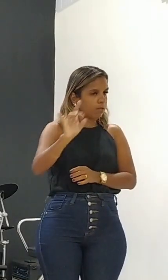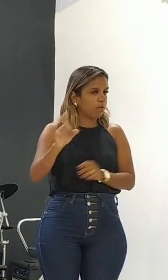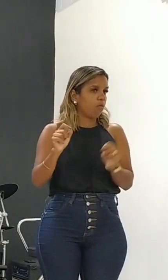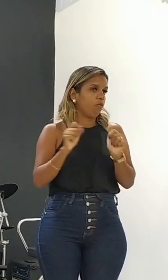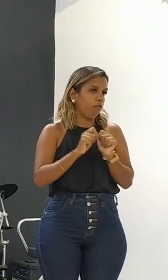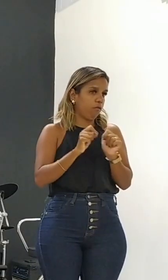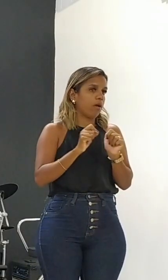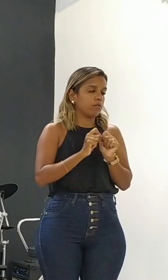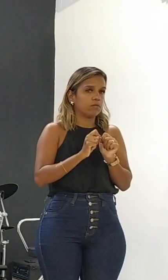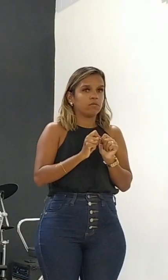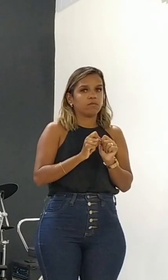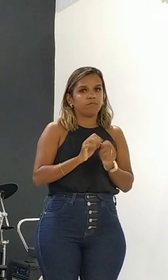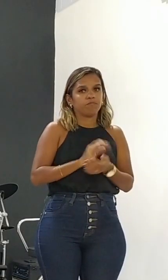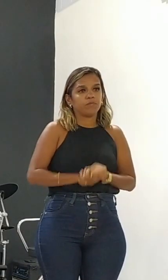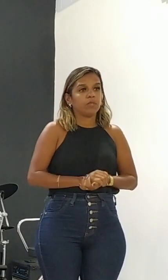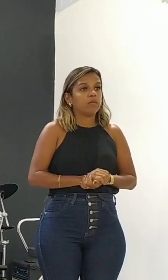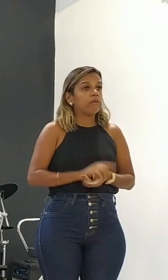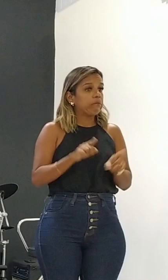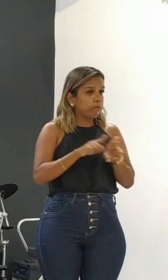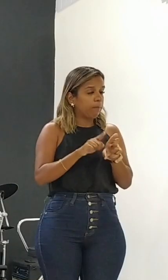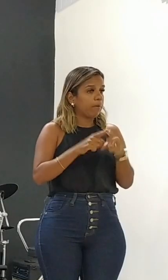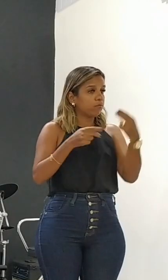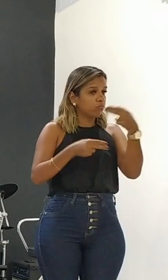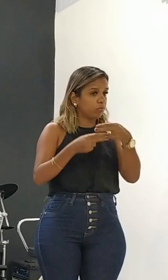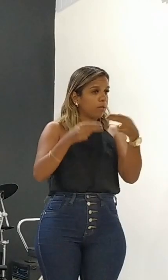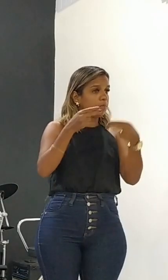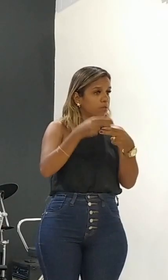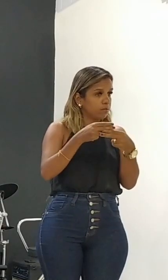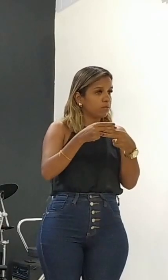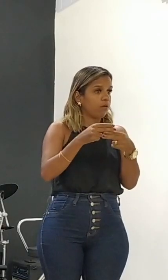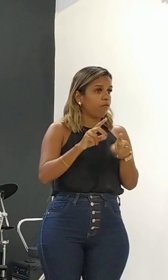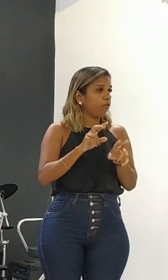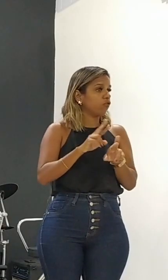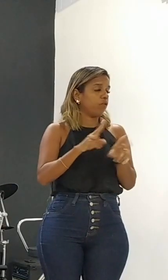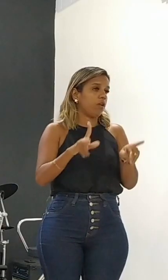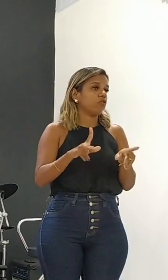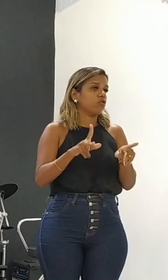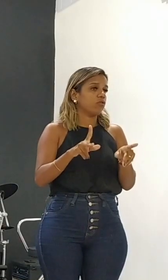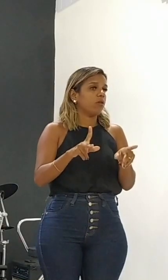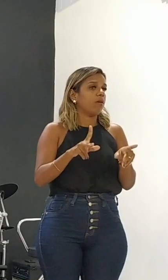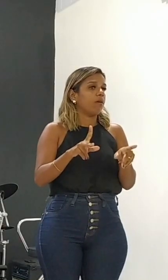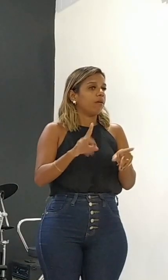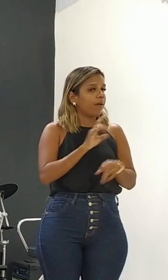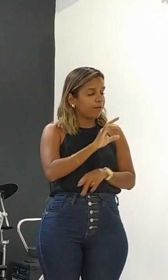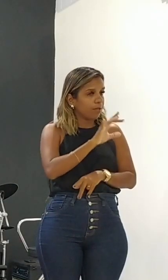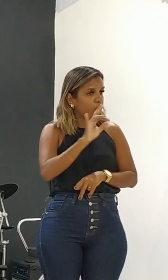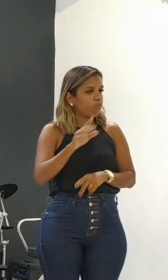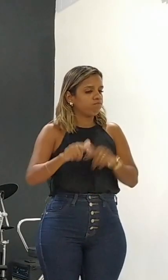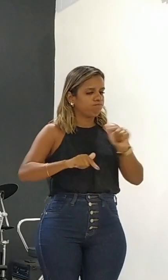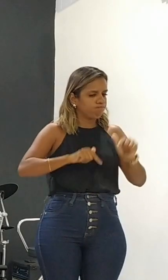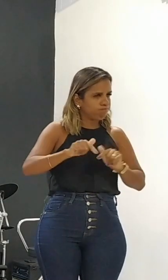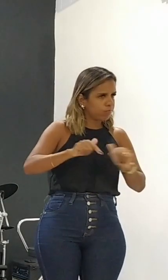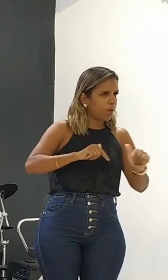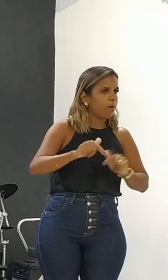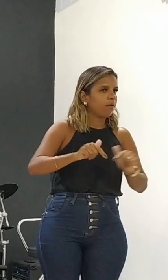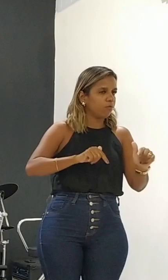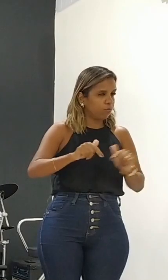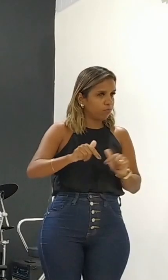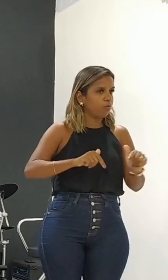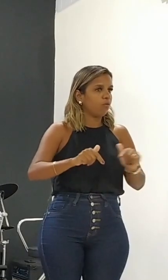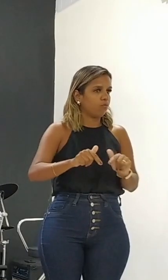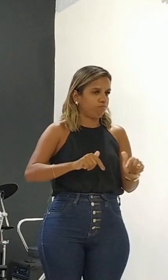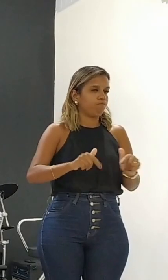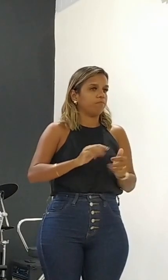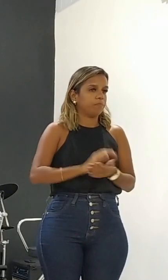nos dias de Neemias não foi diferente. Cada um se levantou para fazer a sua parte.